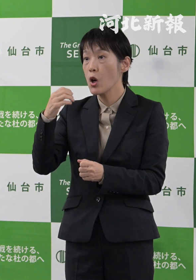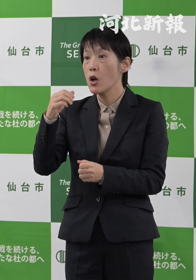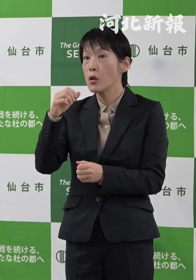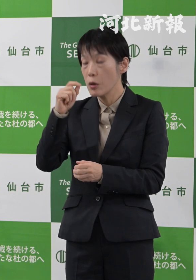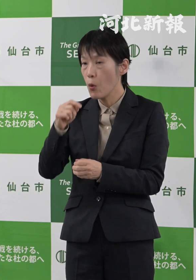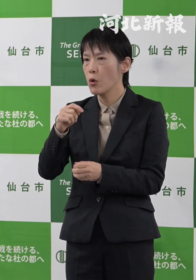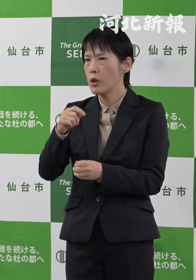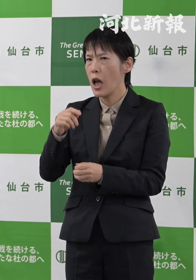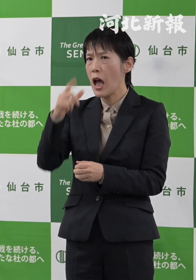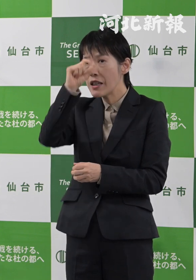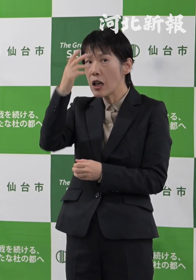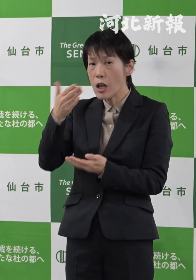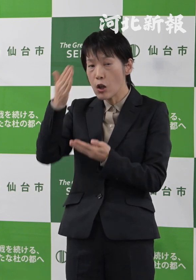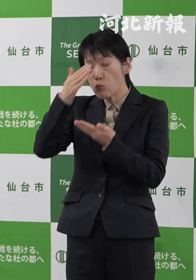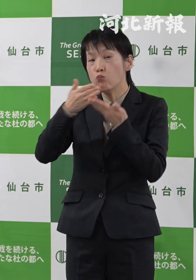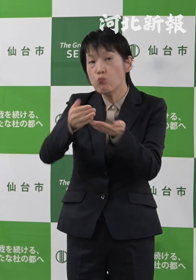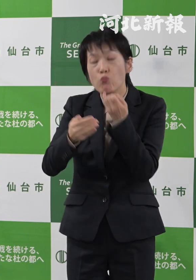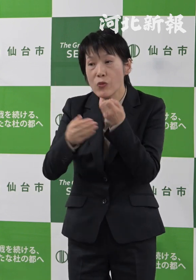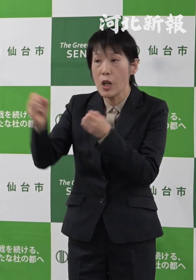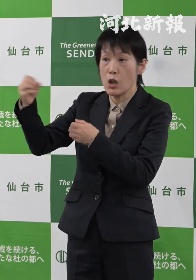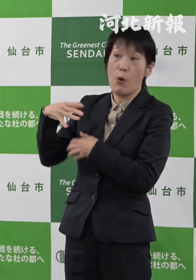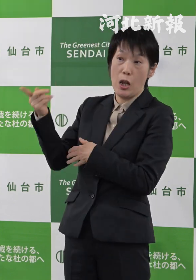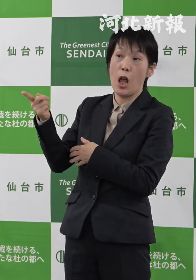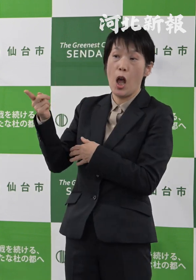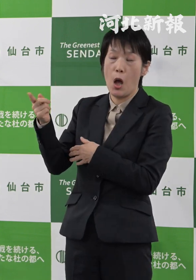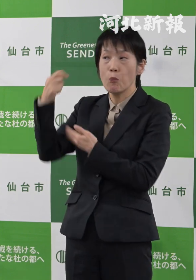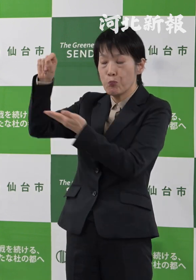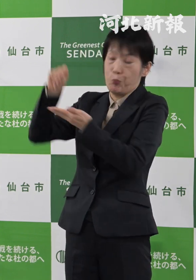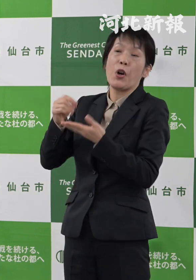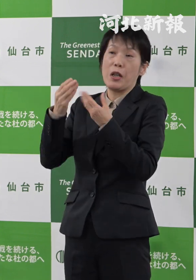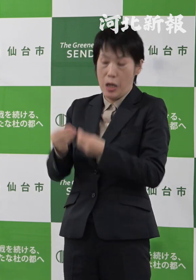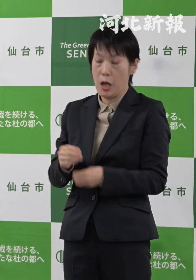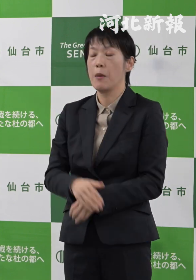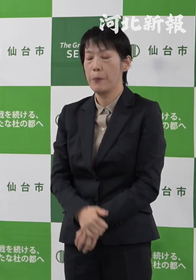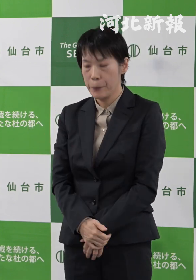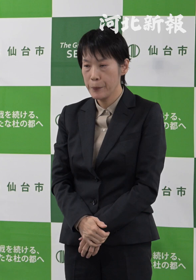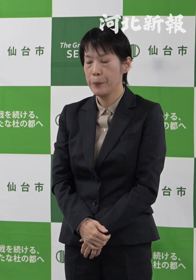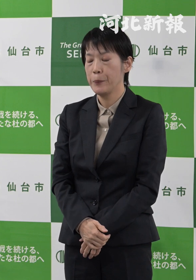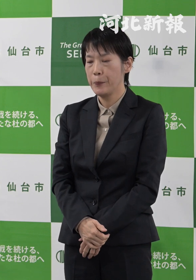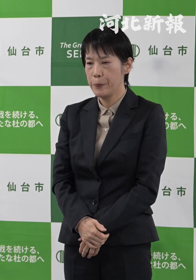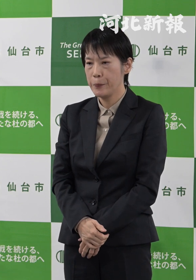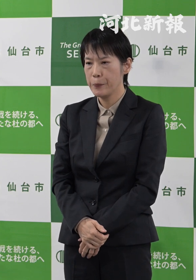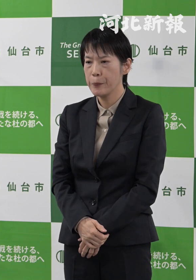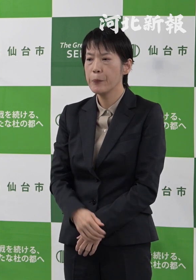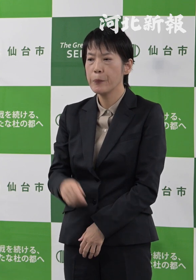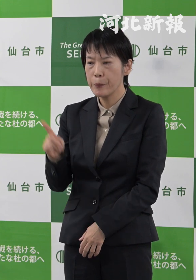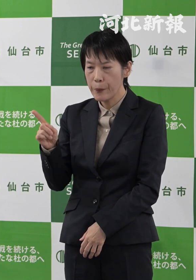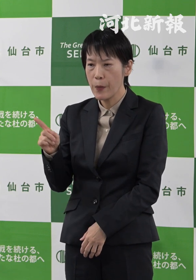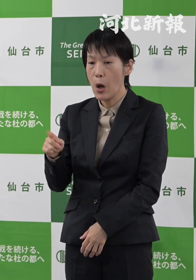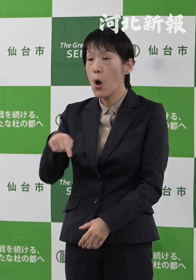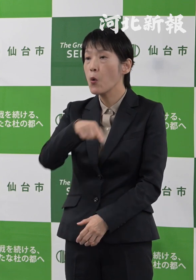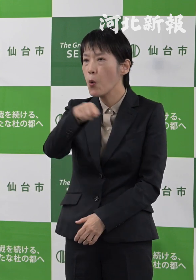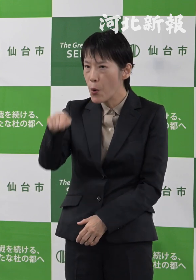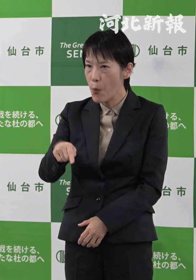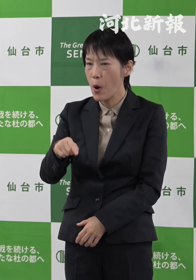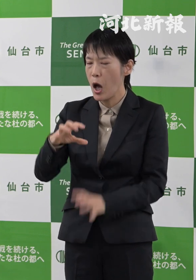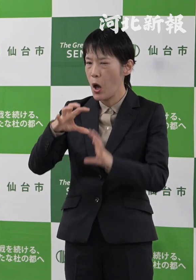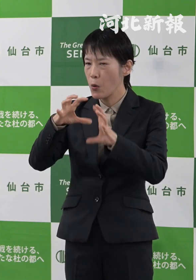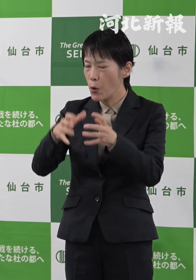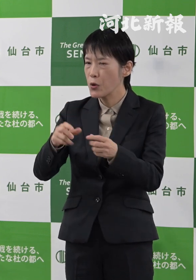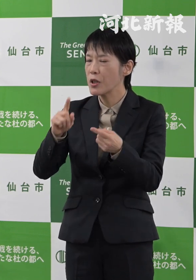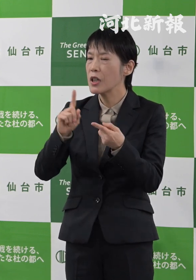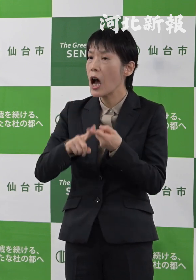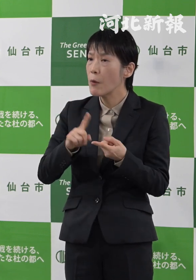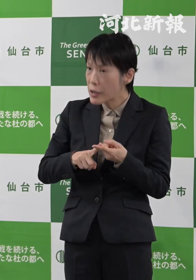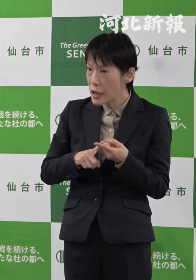本市に寄付を行うとのご提案をいただいたものです。ゼビオアリーナ仙台を国際規格に